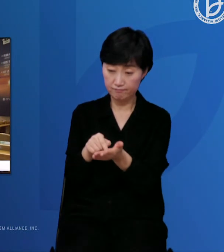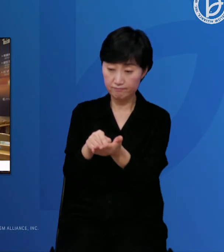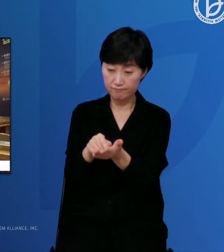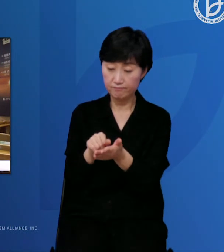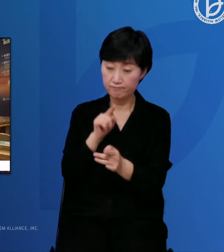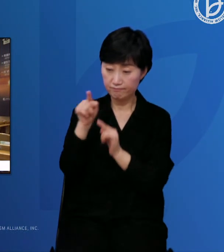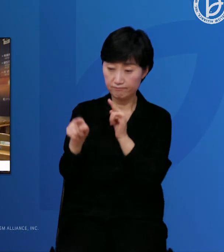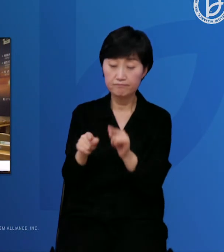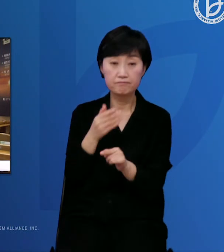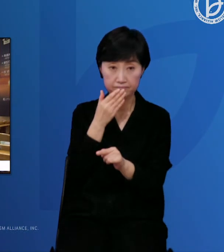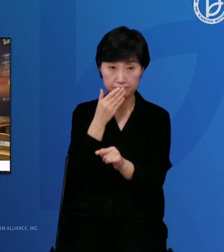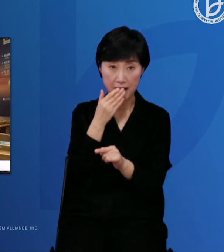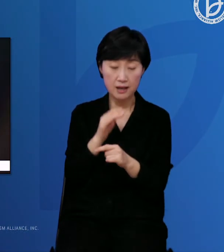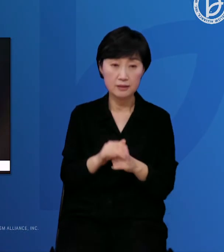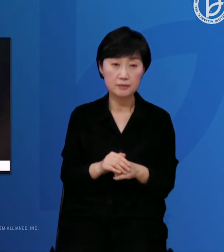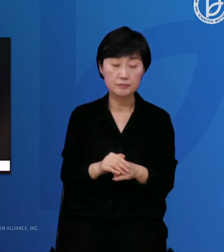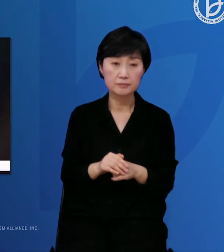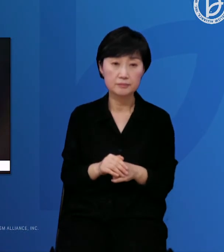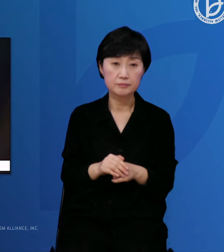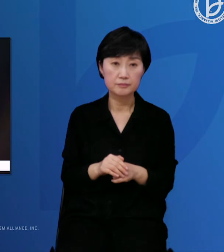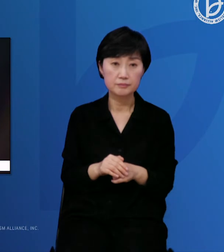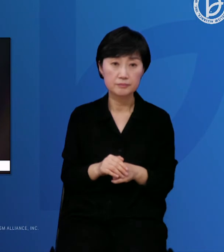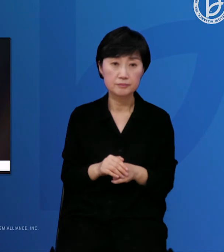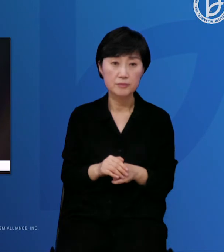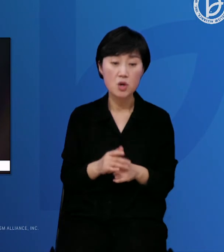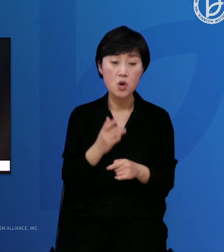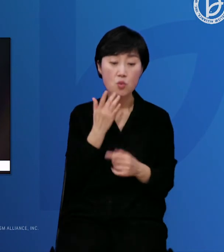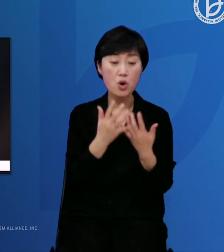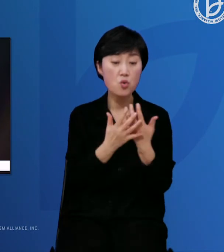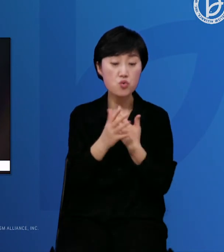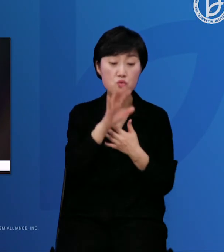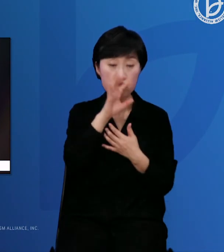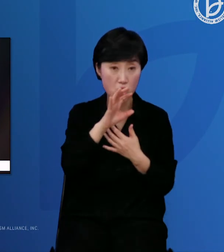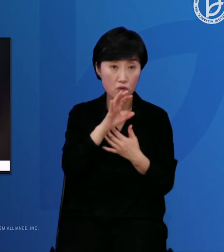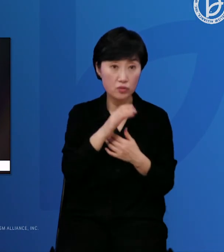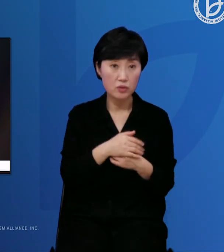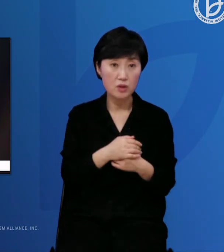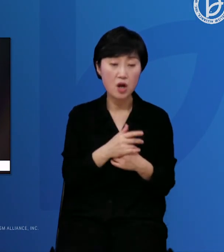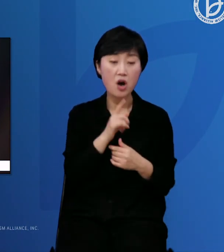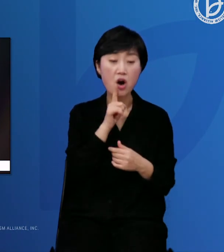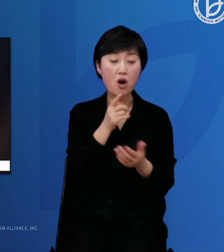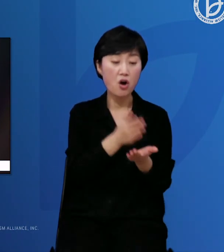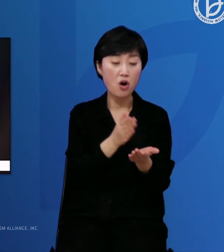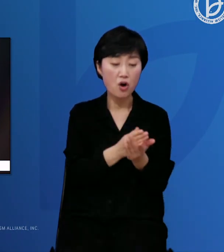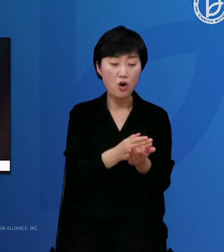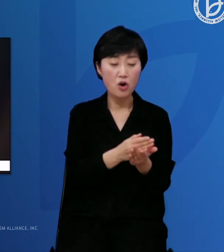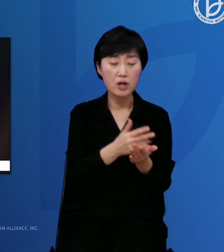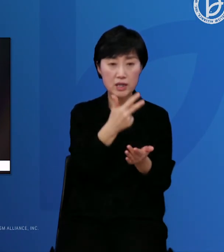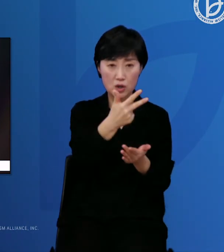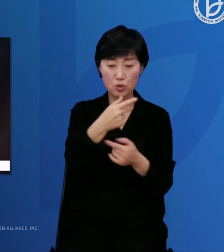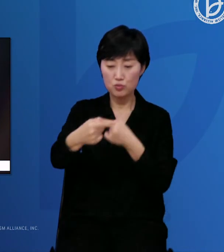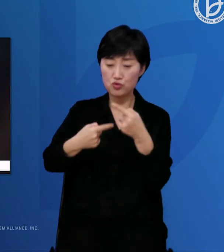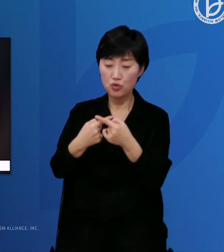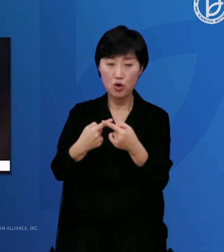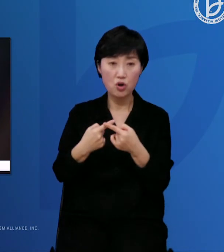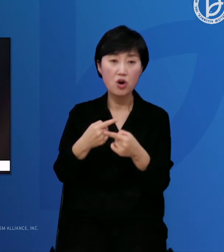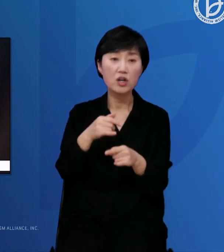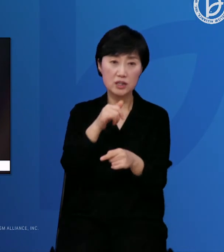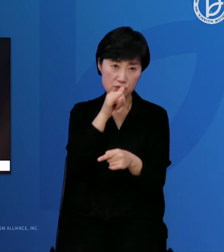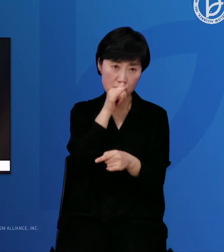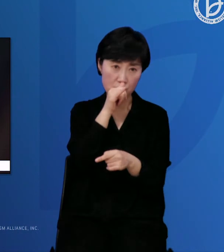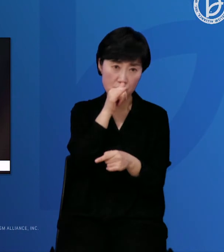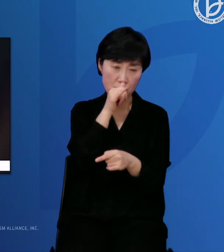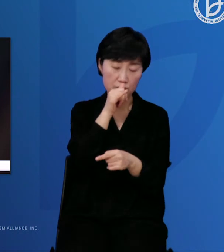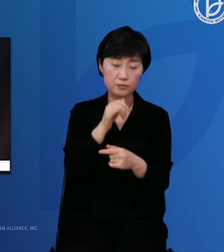tue.weea.or.kr에서 받습니다. 1월 237 화요제자 온라인 훈련은 7개 국어와 수어로 통역되며 등록 시 기타